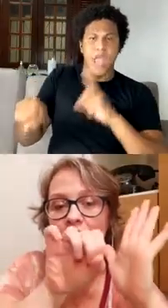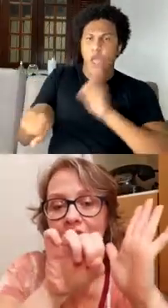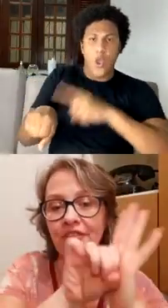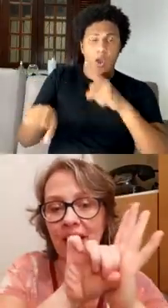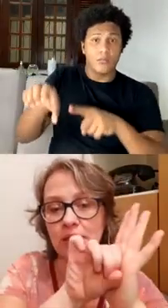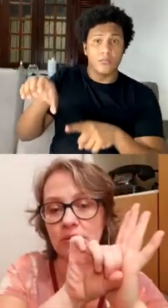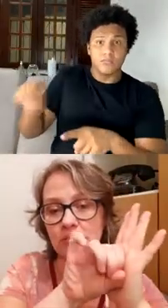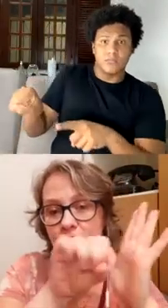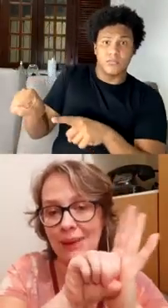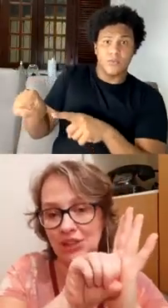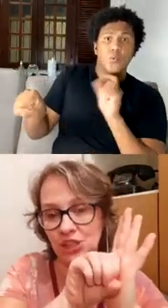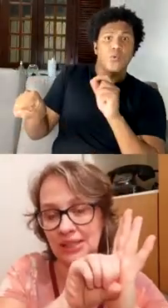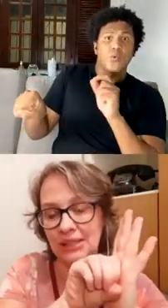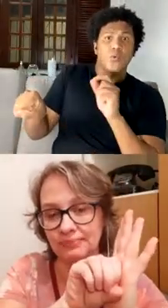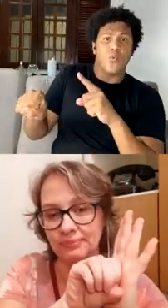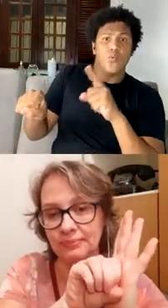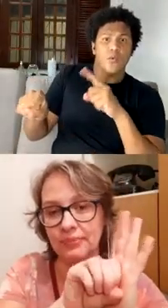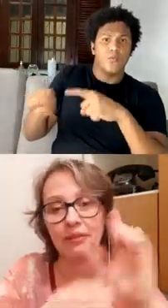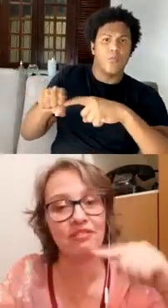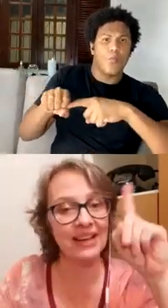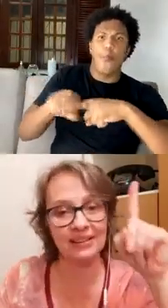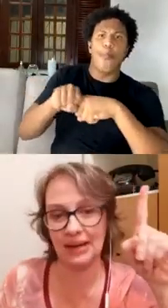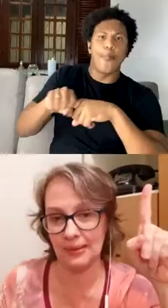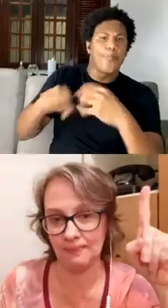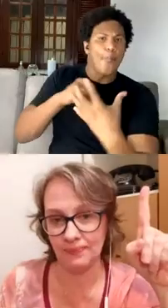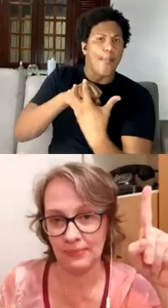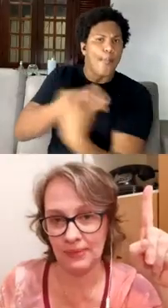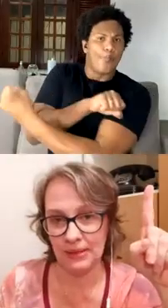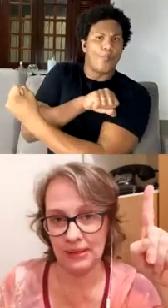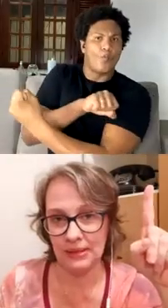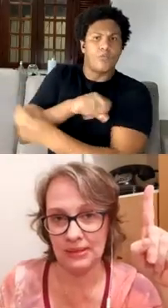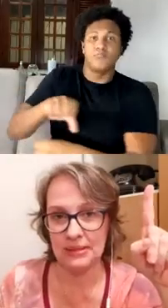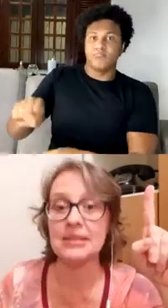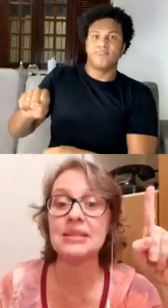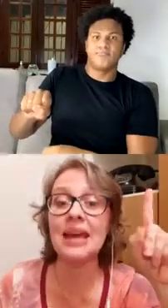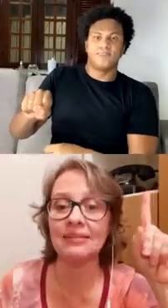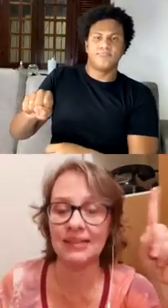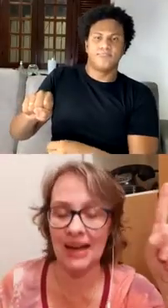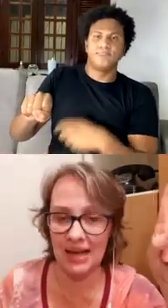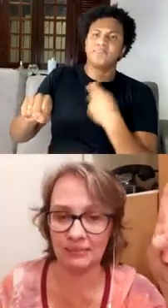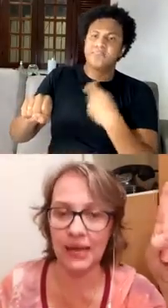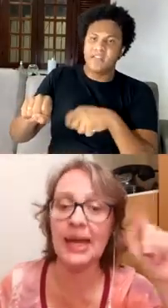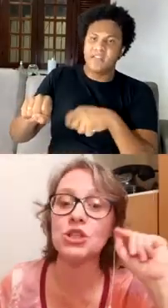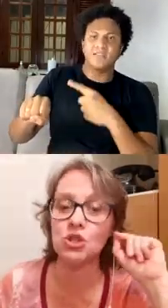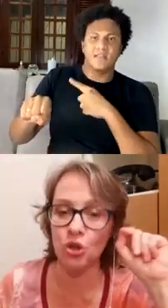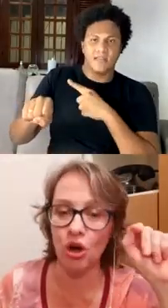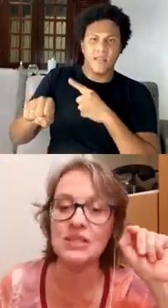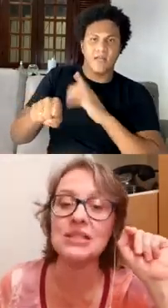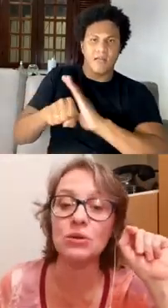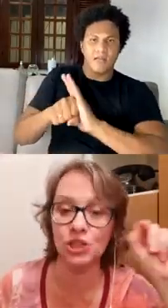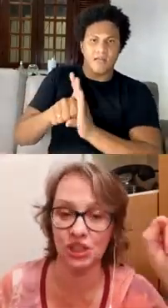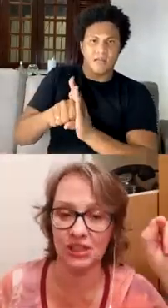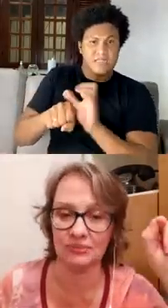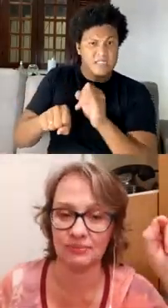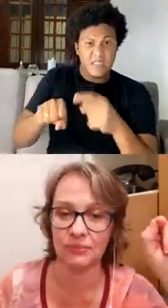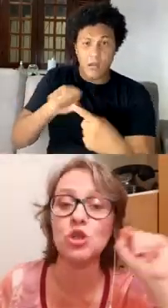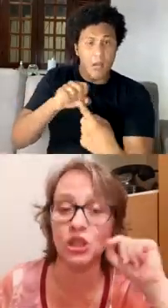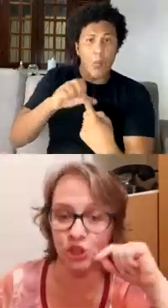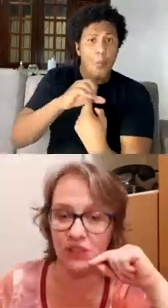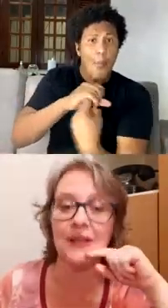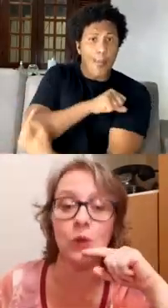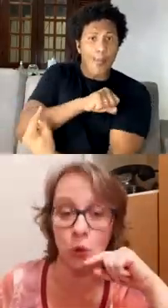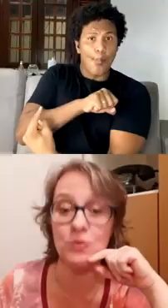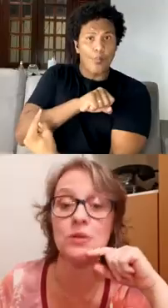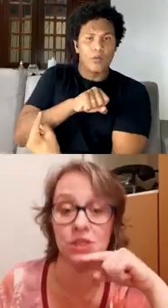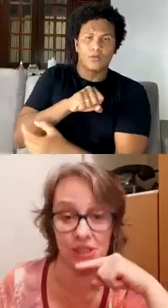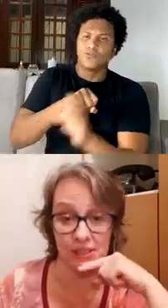tenha um freio de batida, vai entrar. Se entrar, é só cirurgia. Só